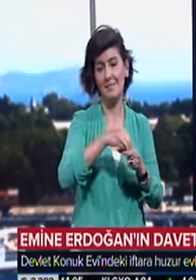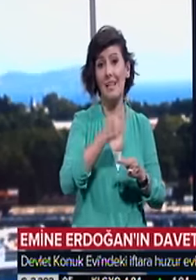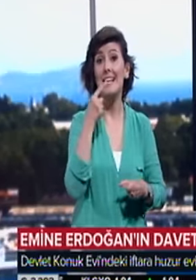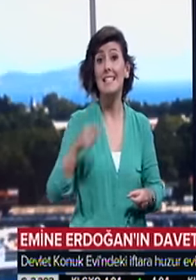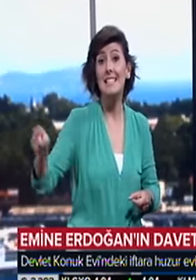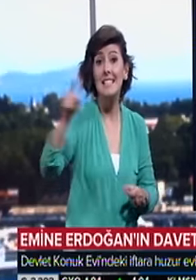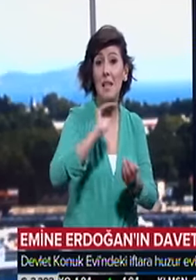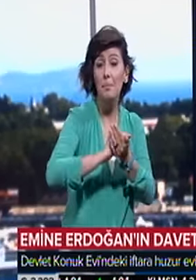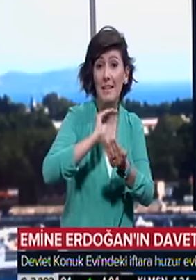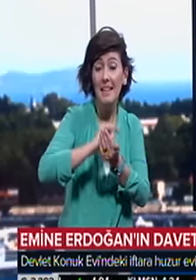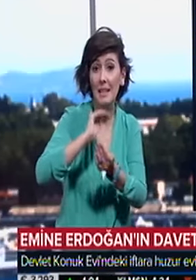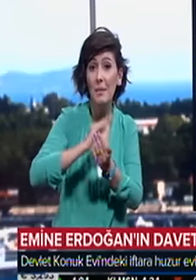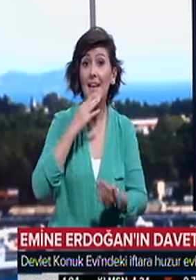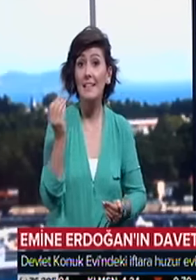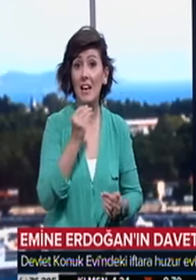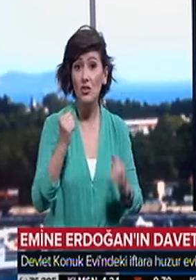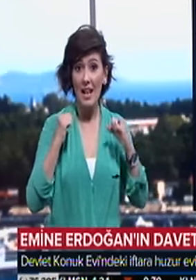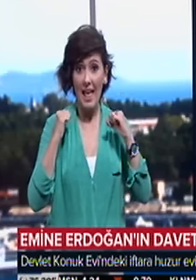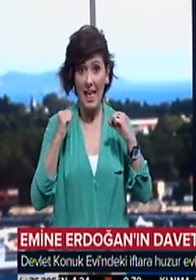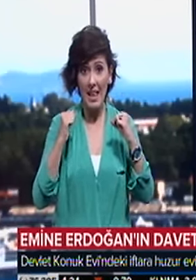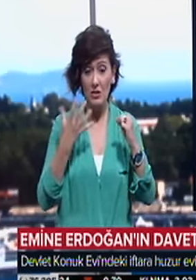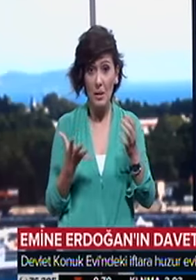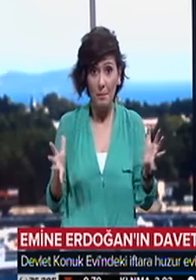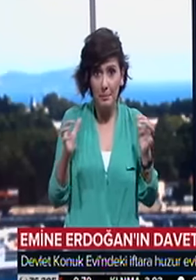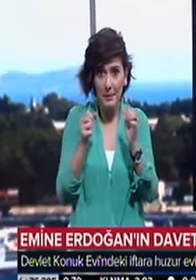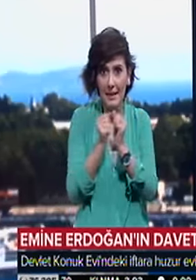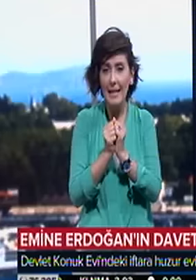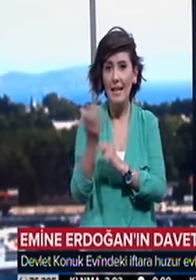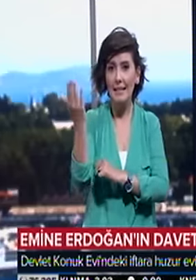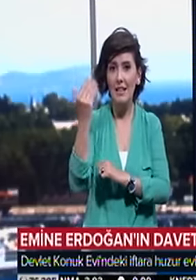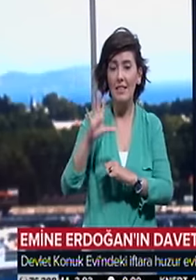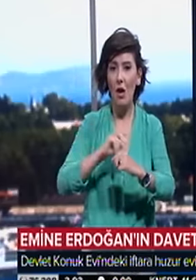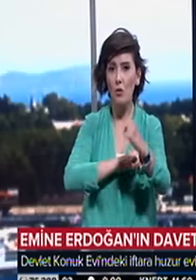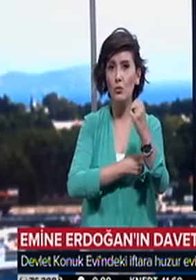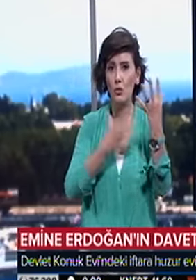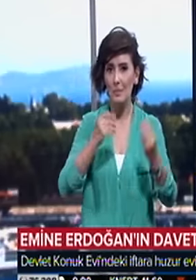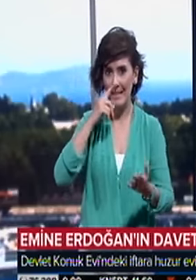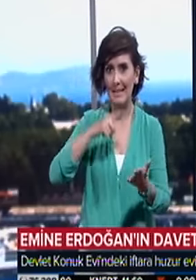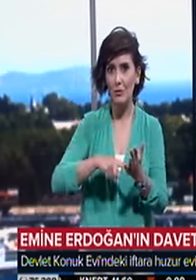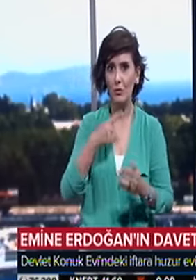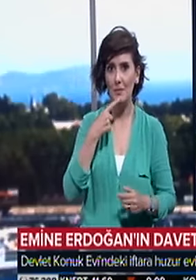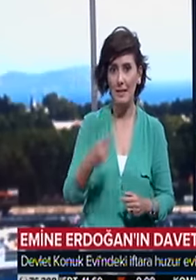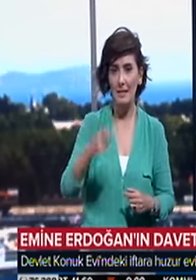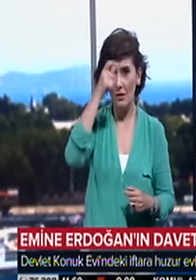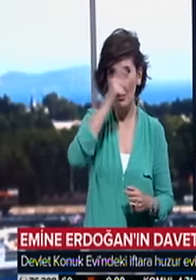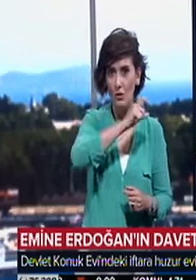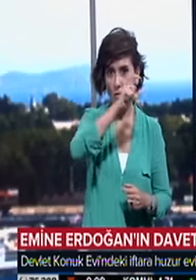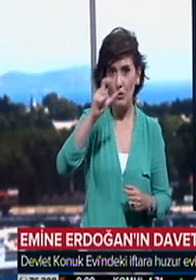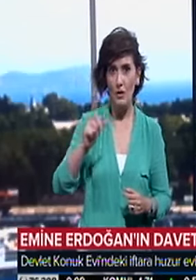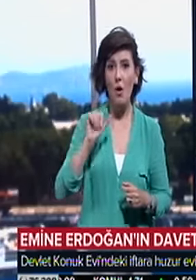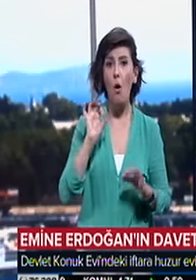sermayesidir. Sizlerin birikimini gençlerin enerjisiyle birleştirebilirsek gelecekte daha güçlü olacağımıza inanıyorum,"